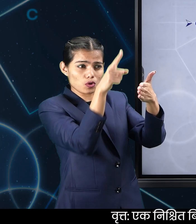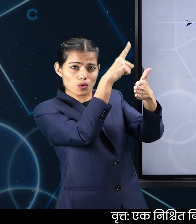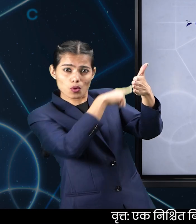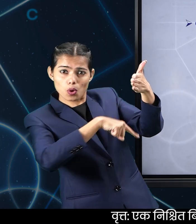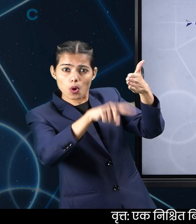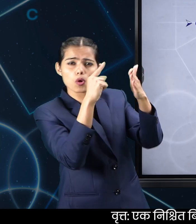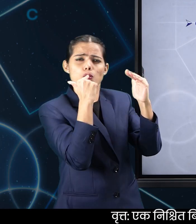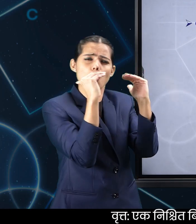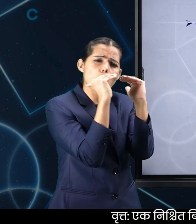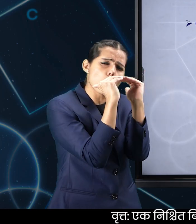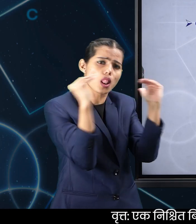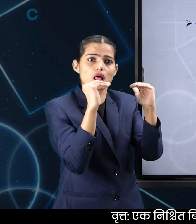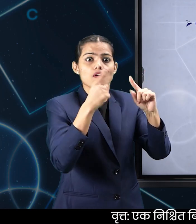बनाई गई आकृति।